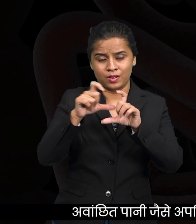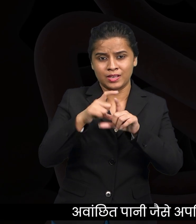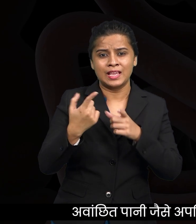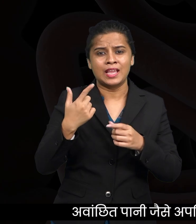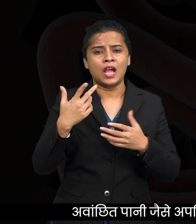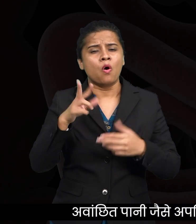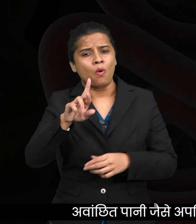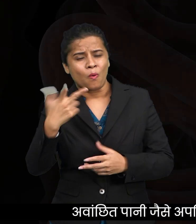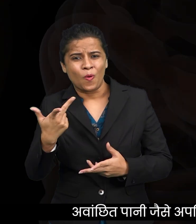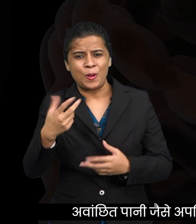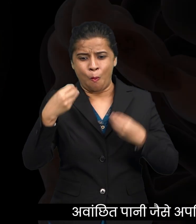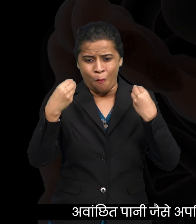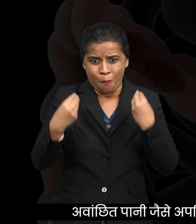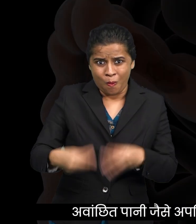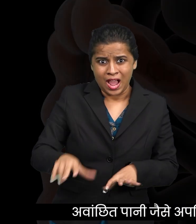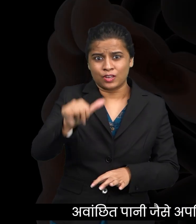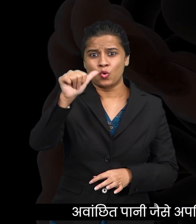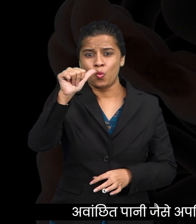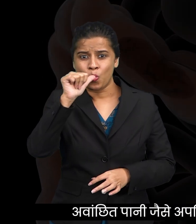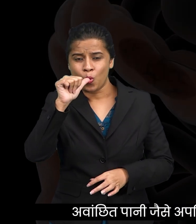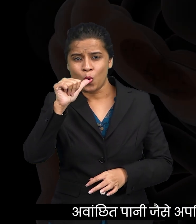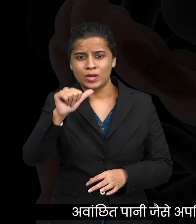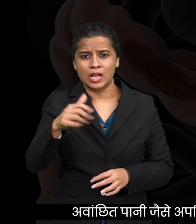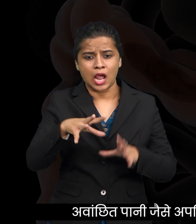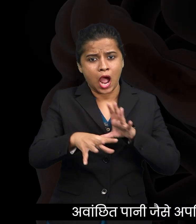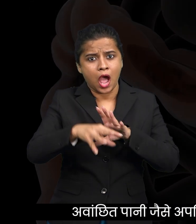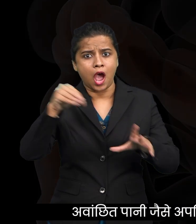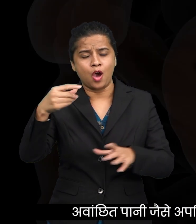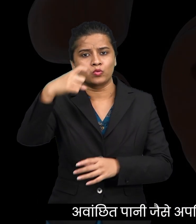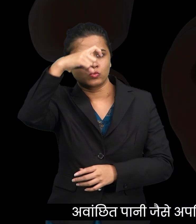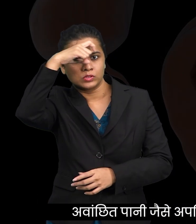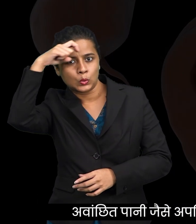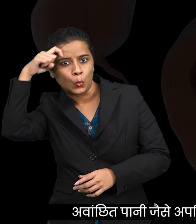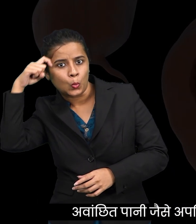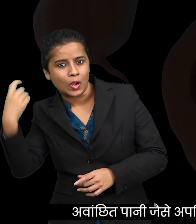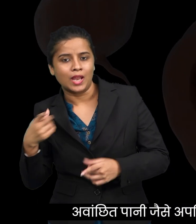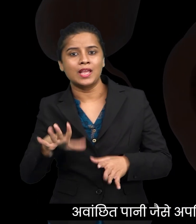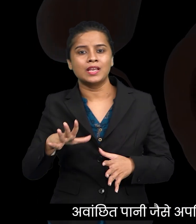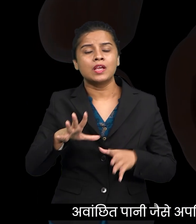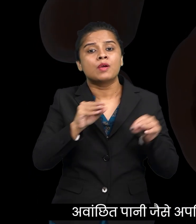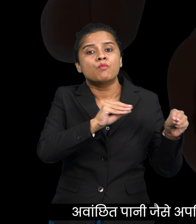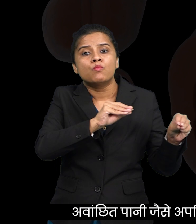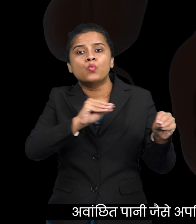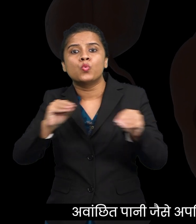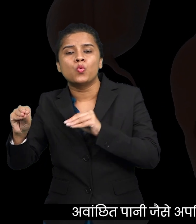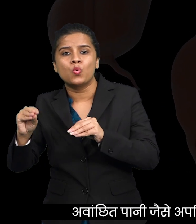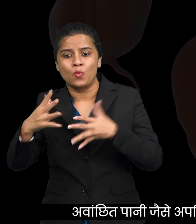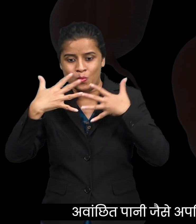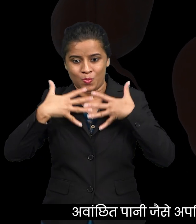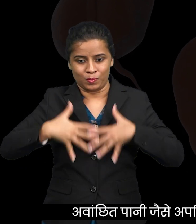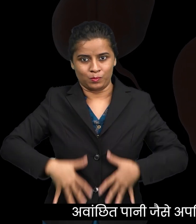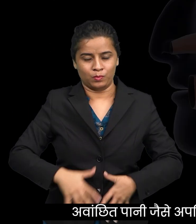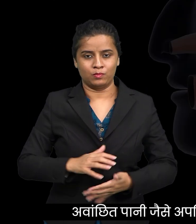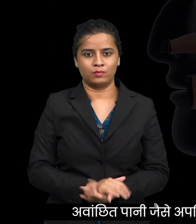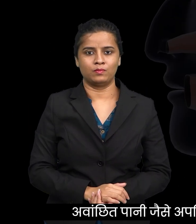पसीने के रूप में अवांछित पानी जैसे अपशिष्ट पदार्थ शीर्ष से दूर ले जाते